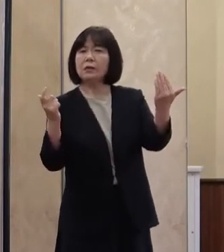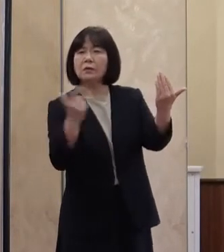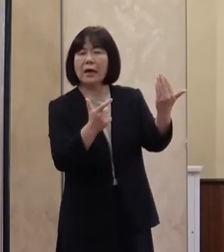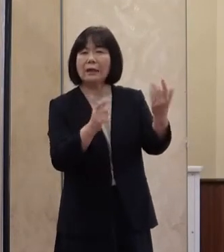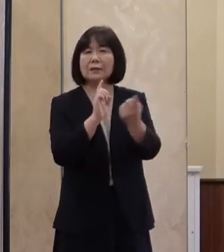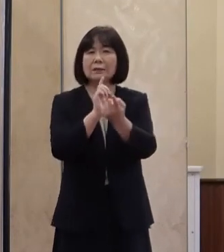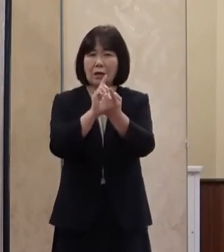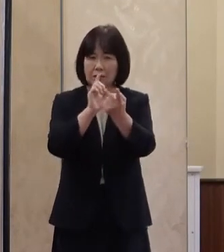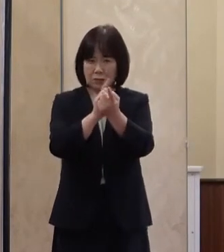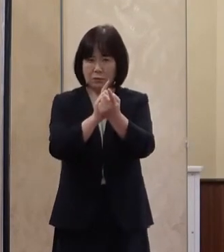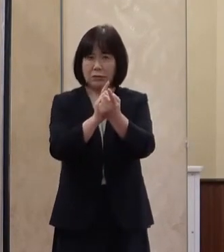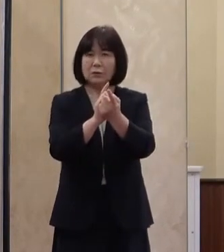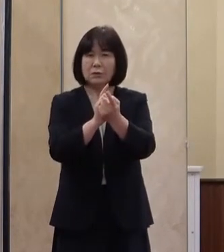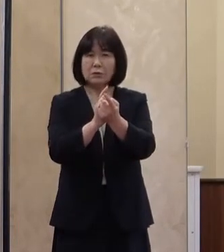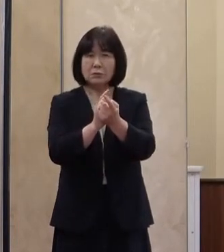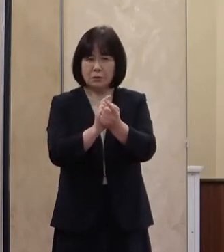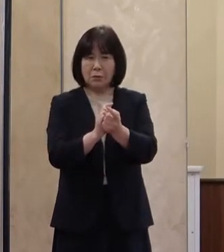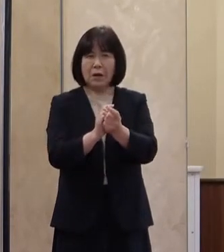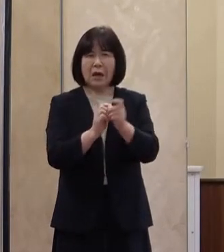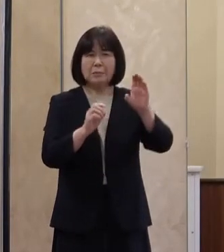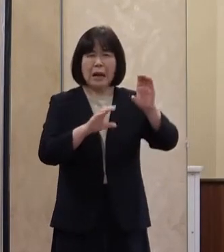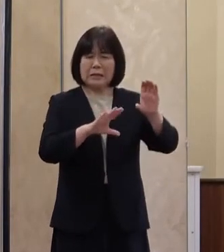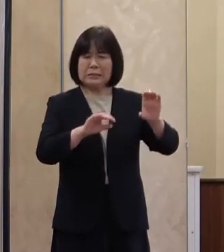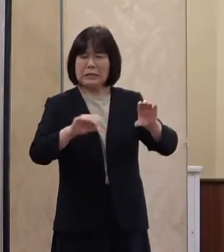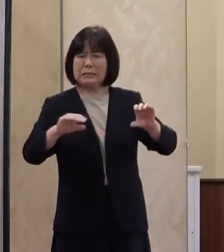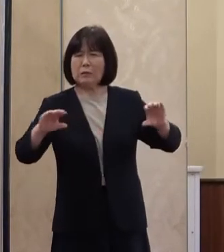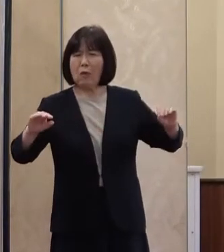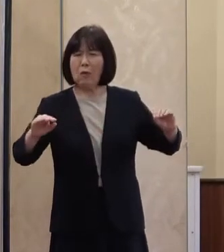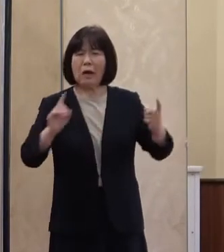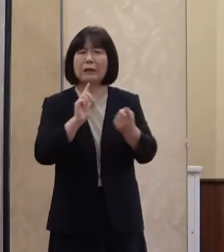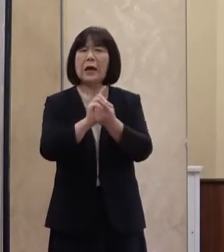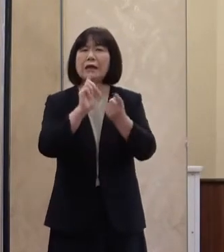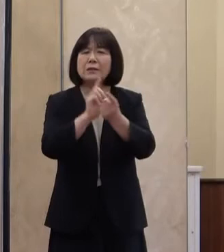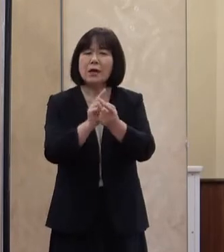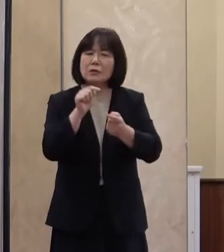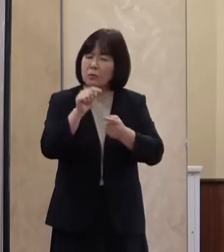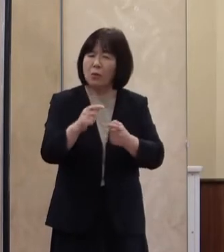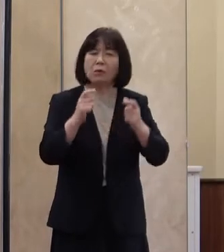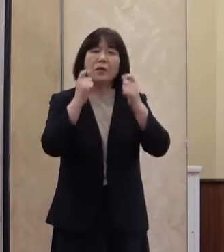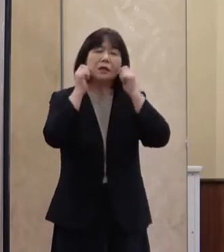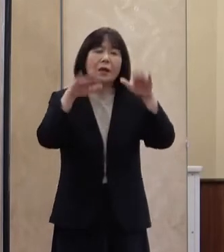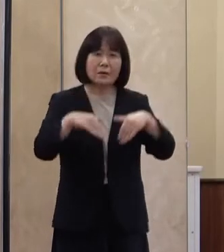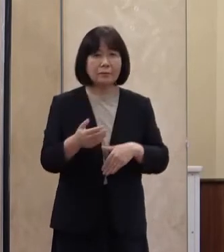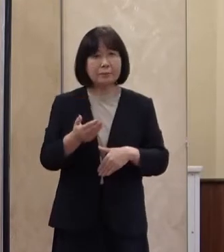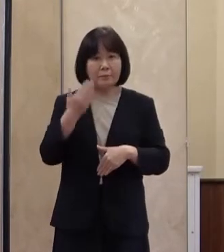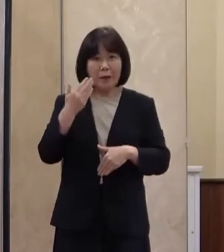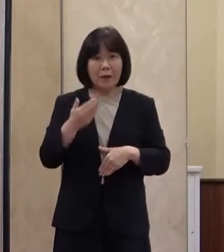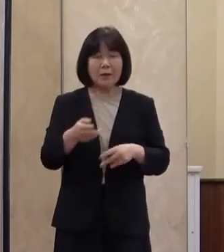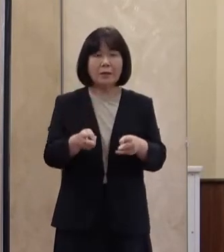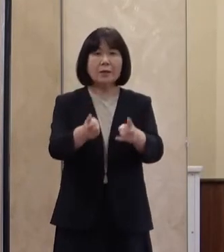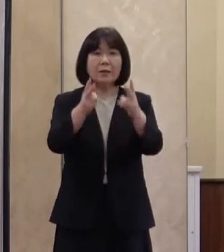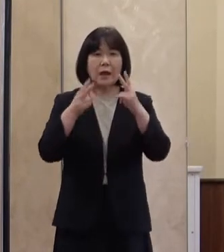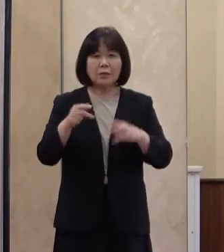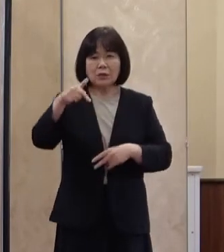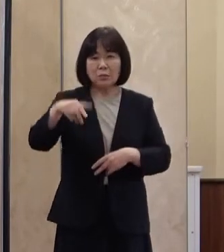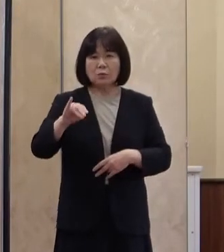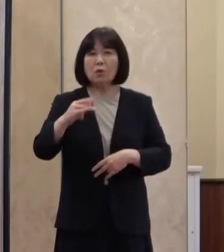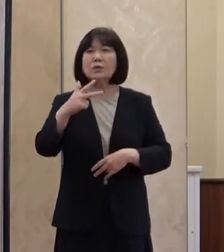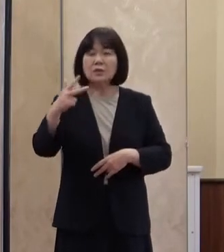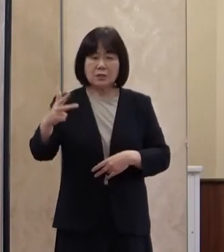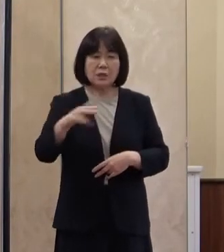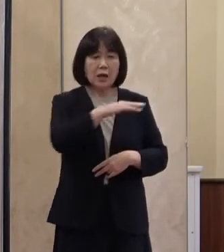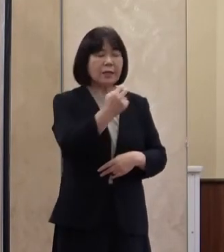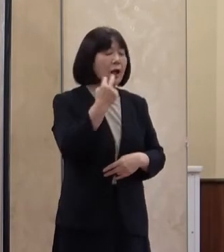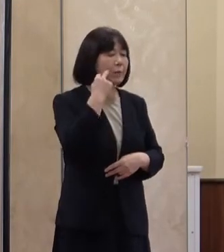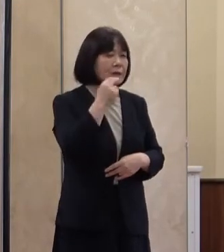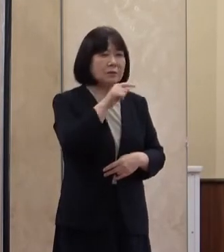対策、液状化対策すらできてきませんでした。当時橋本知事が平松市長に一緒に防